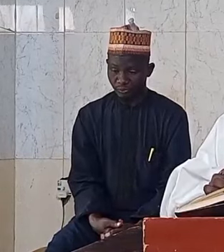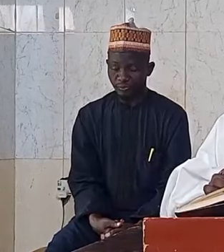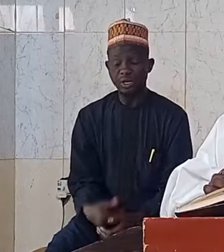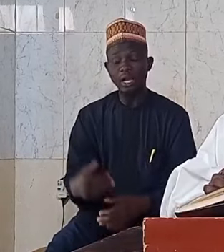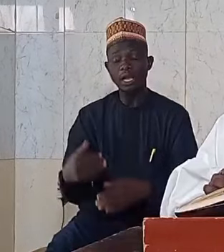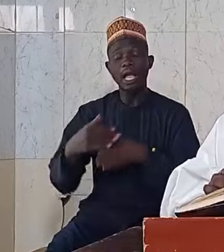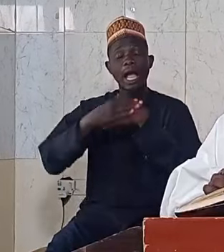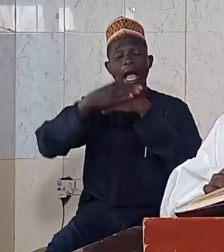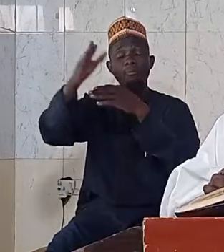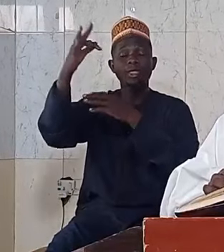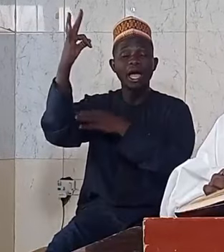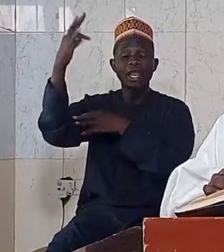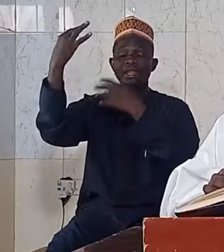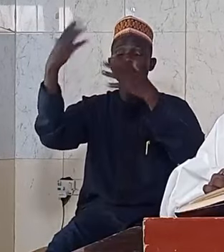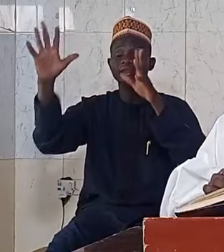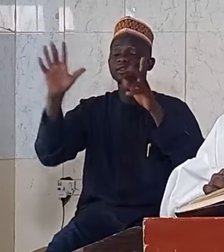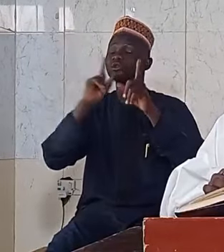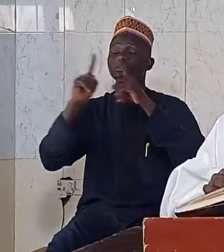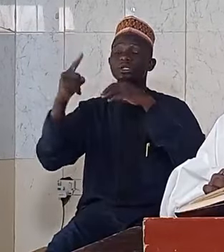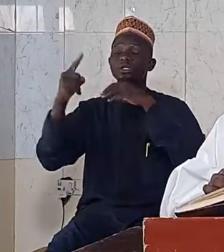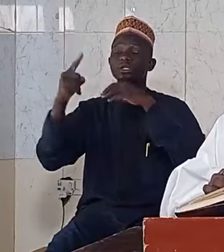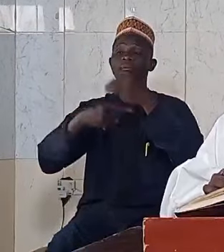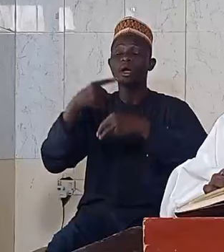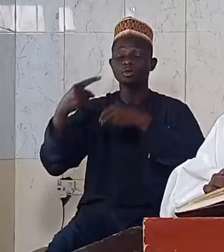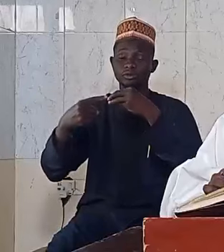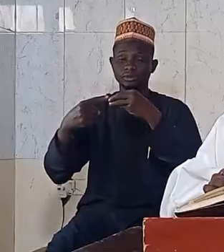ألا مدوكيا قد ايتد